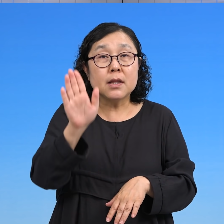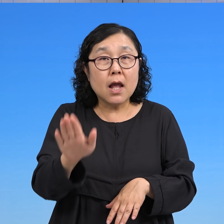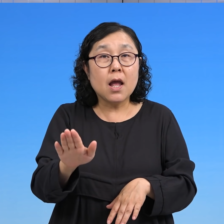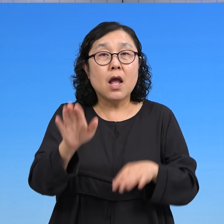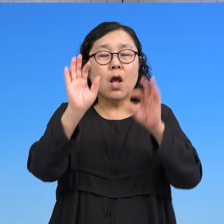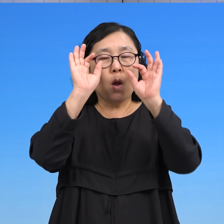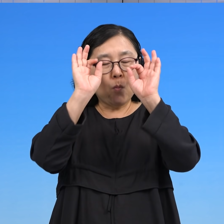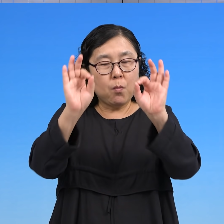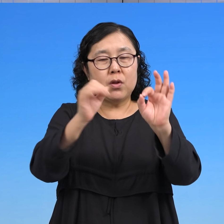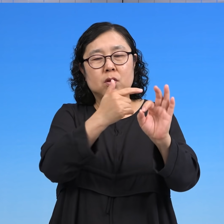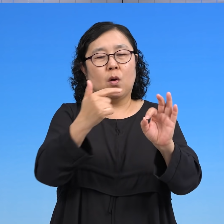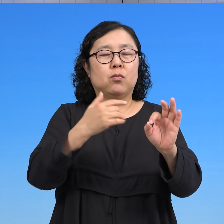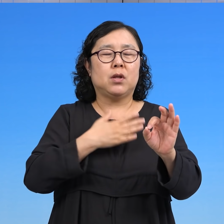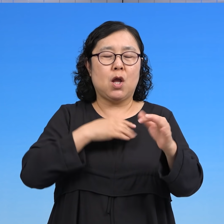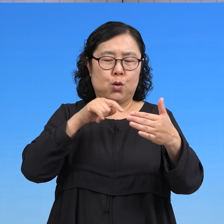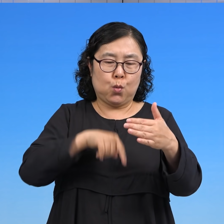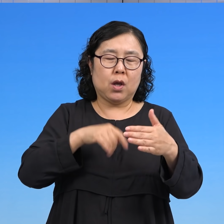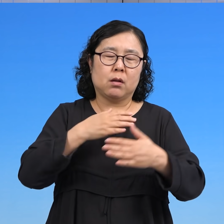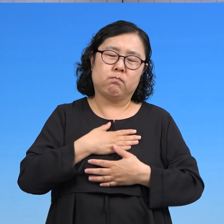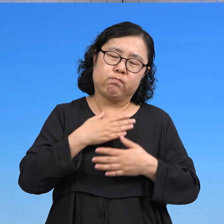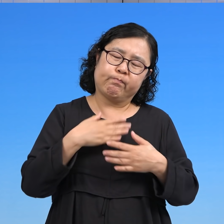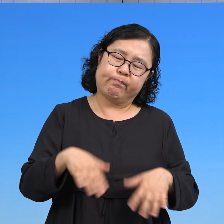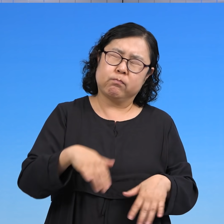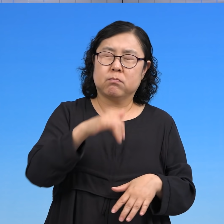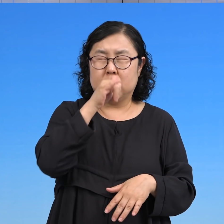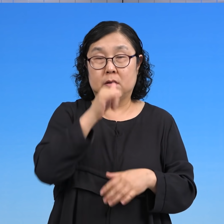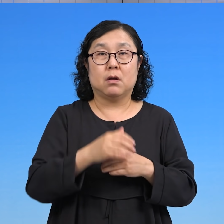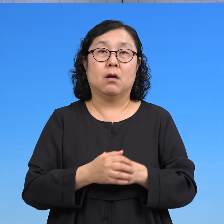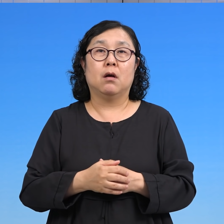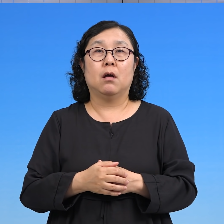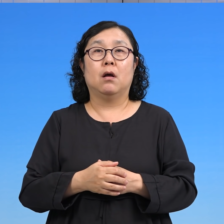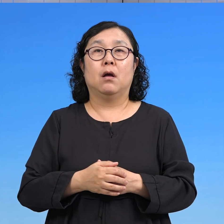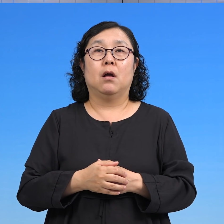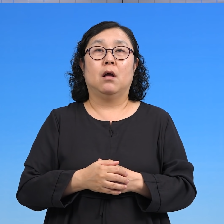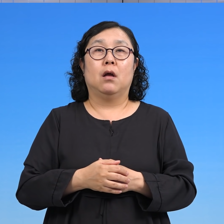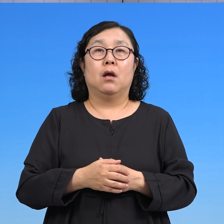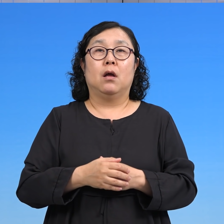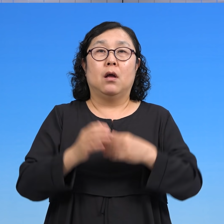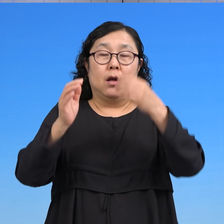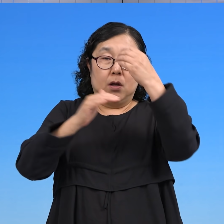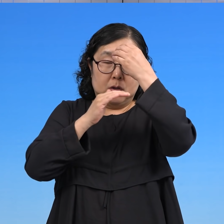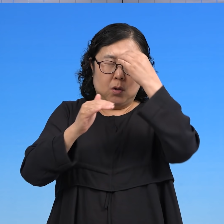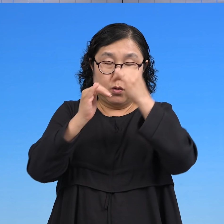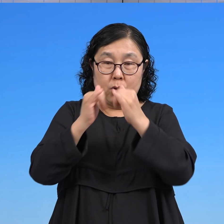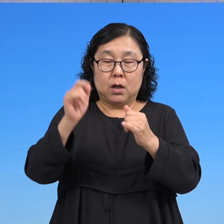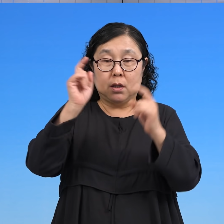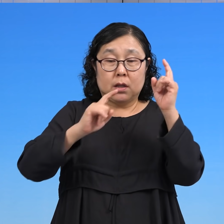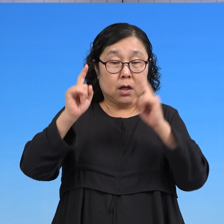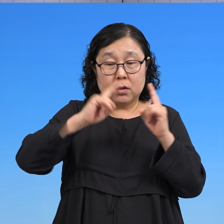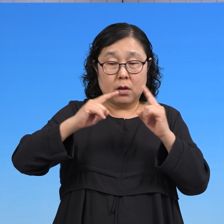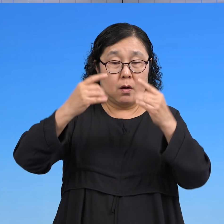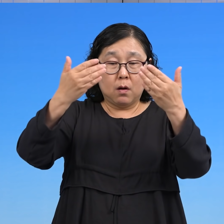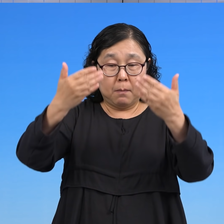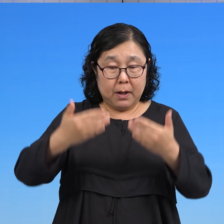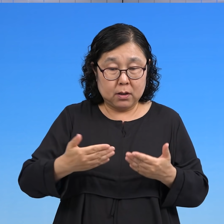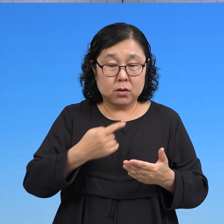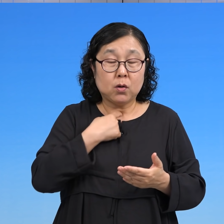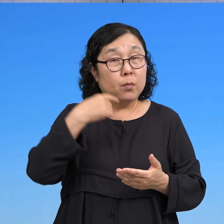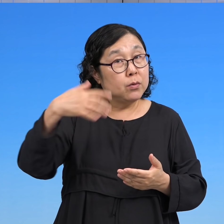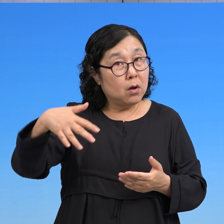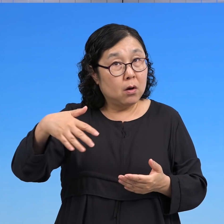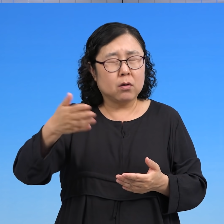없는데 보면은 너무 지쳐 있어요. 상처를 뭐 우리 성도님에게 상처받은 적이 없는데